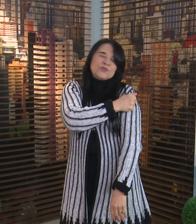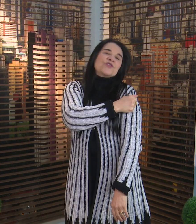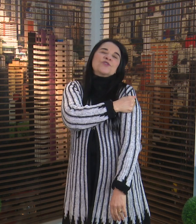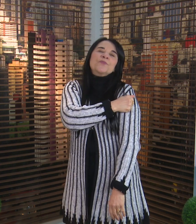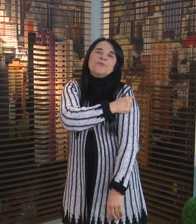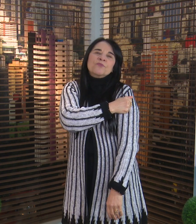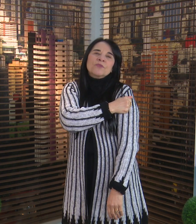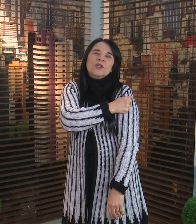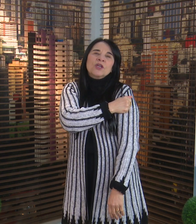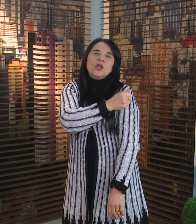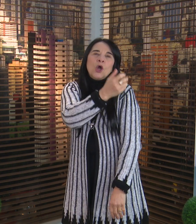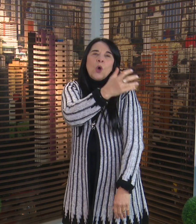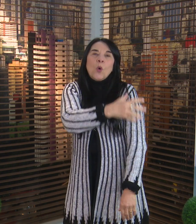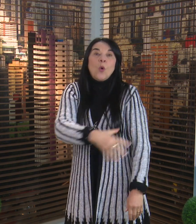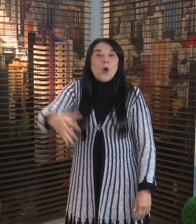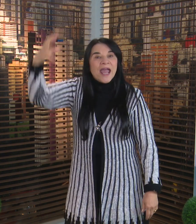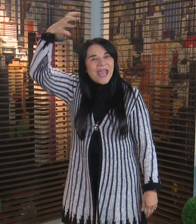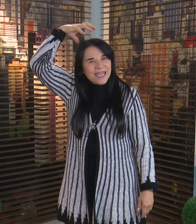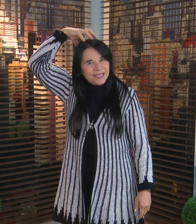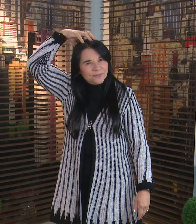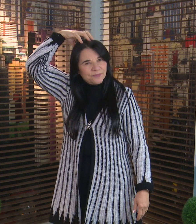Alunos, o rei